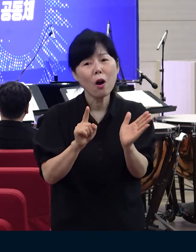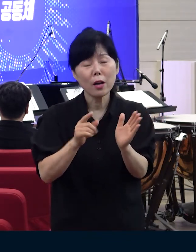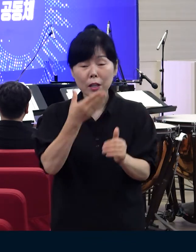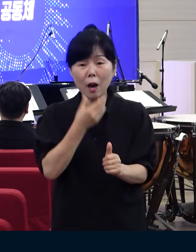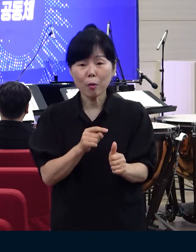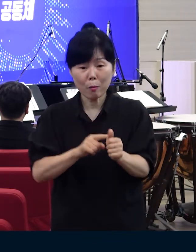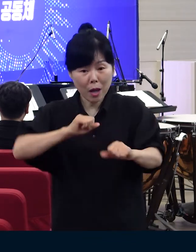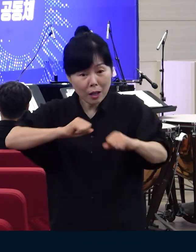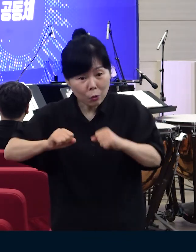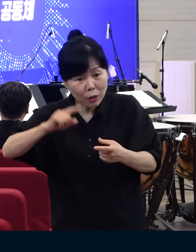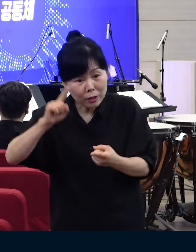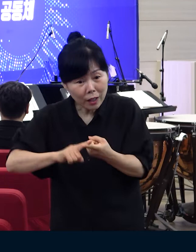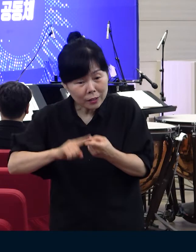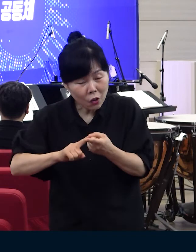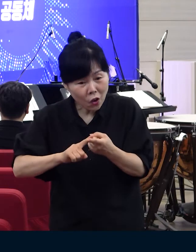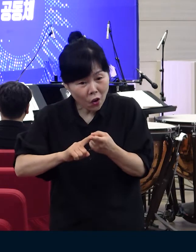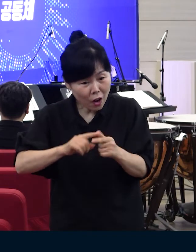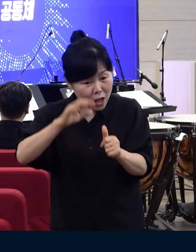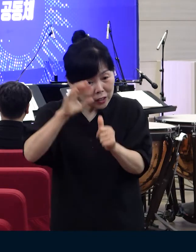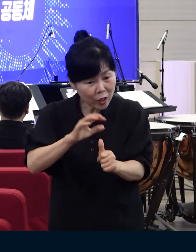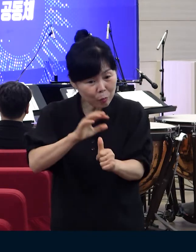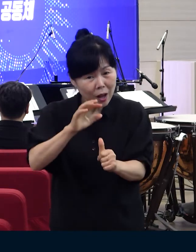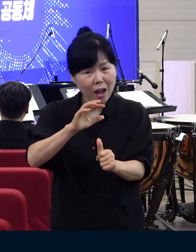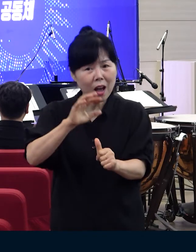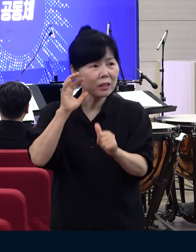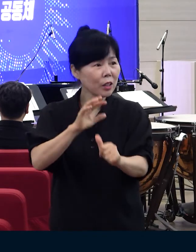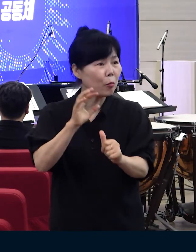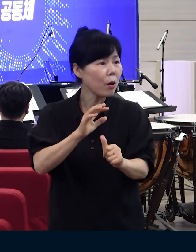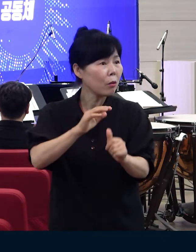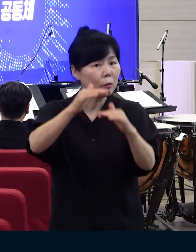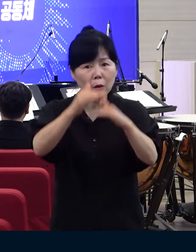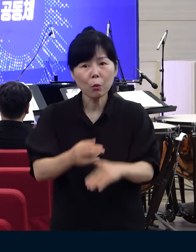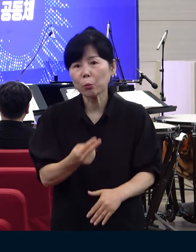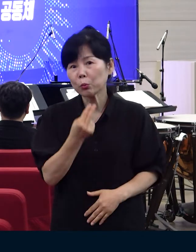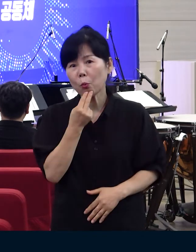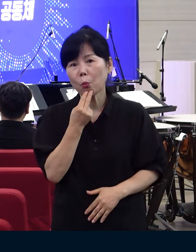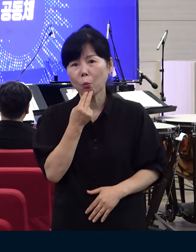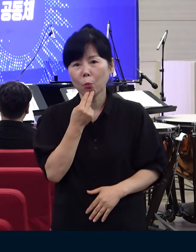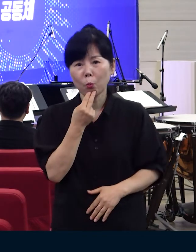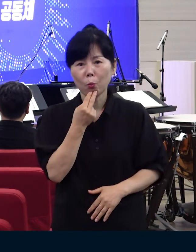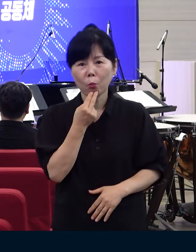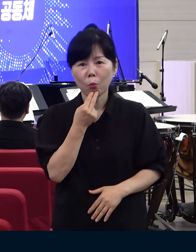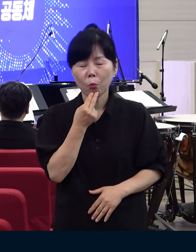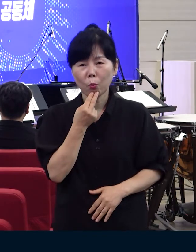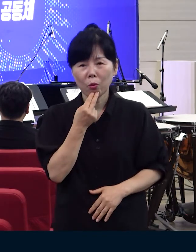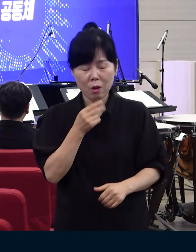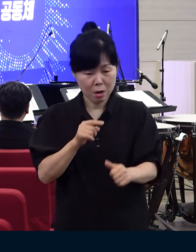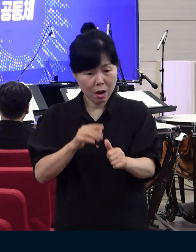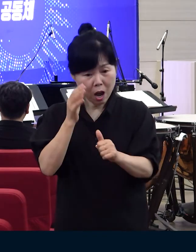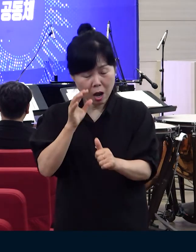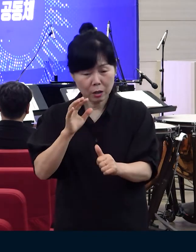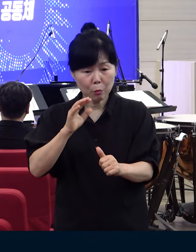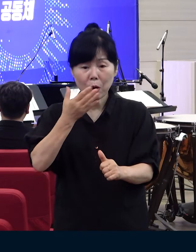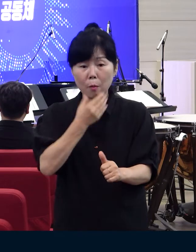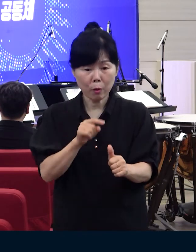대해서 아무런 책망을 하고 있지 않습니다. 아브라함은 잘못했다, 혹은 그의